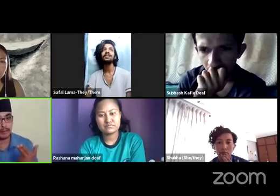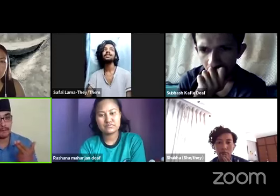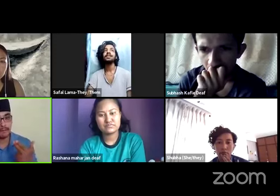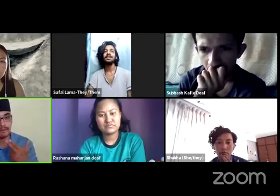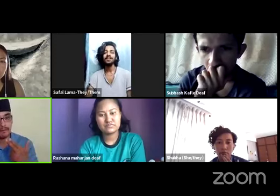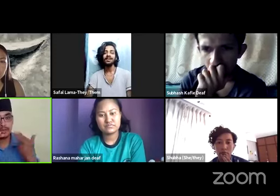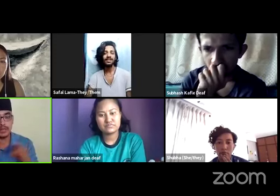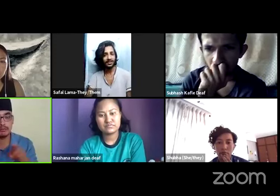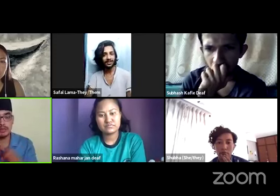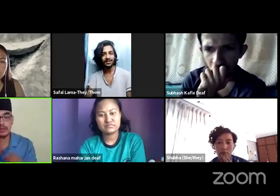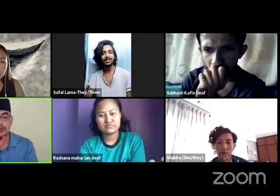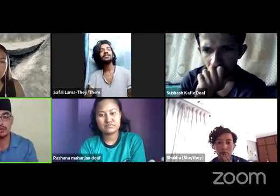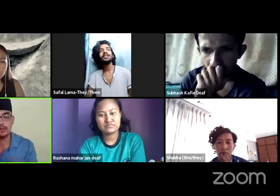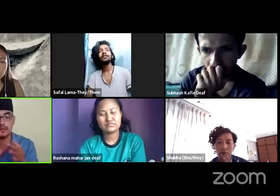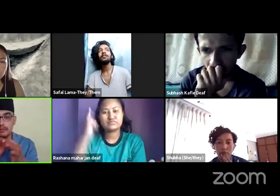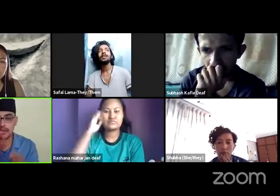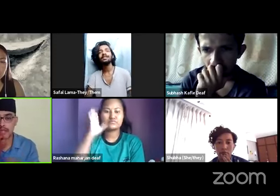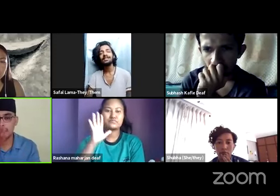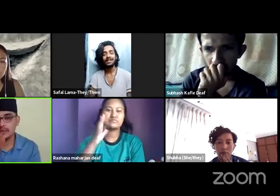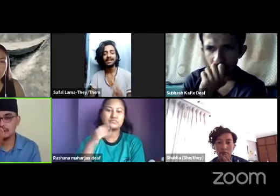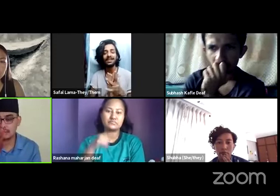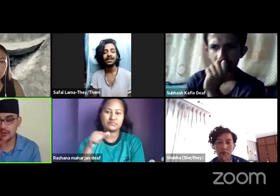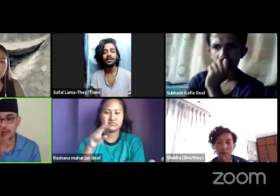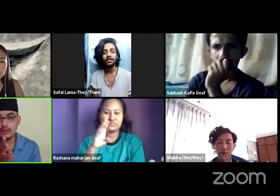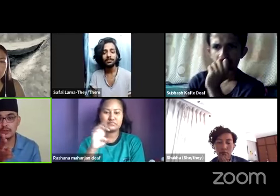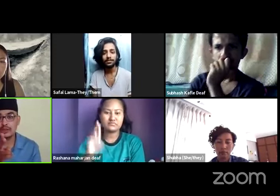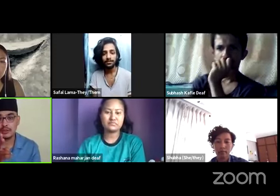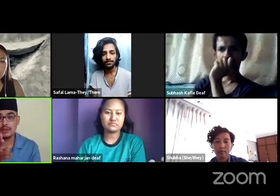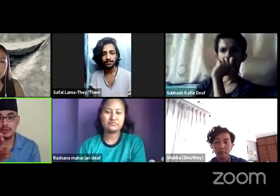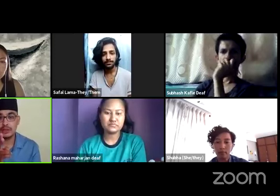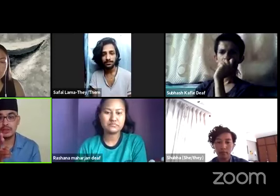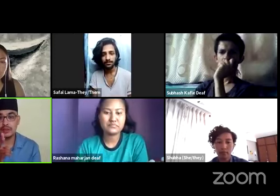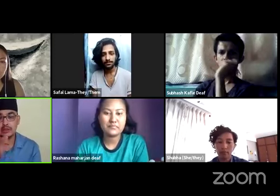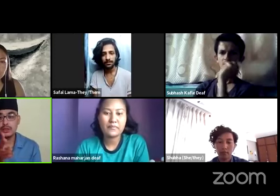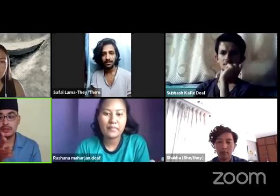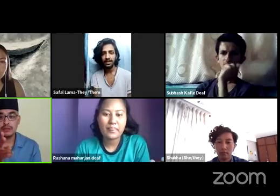होइन. त्यस्तो लाग्यो मलाई चाहिँ. अनि